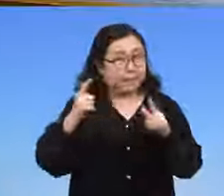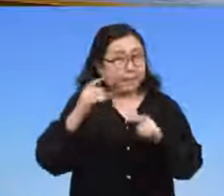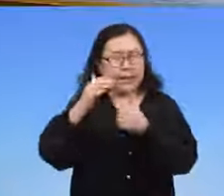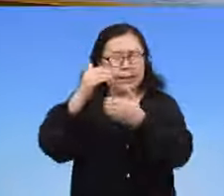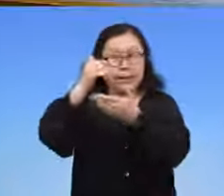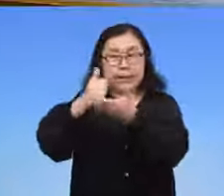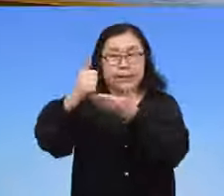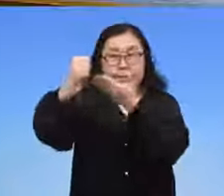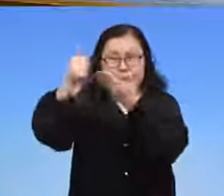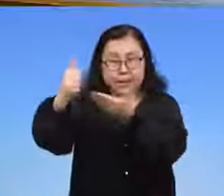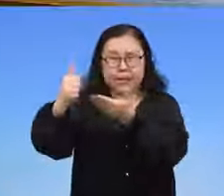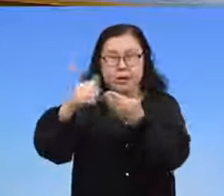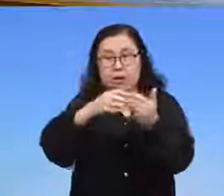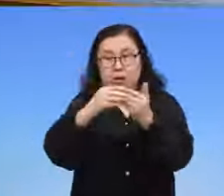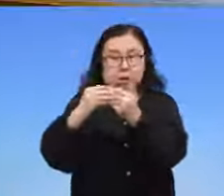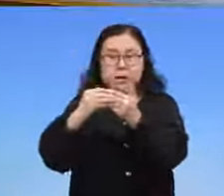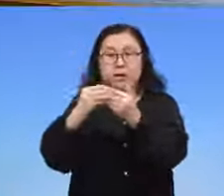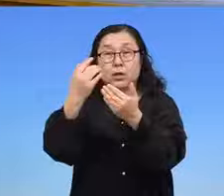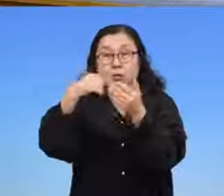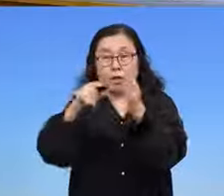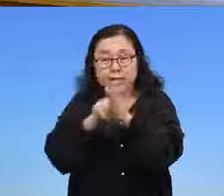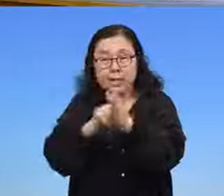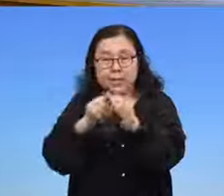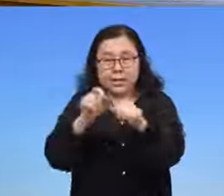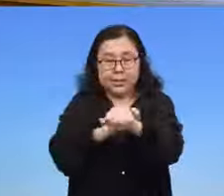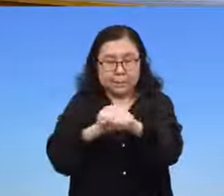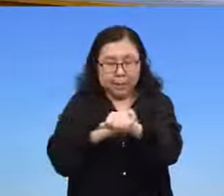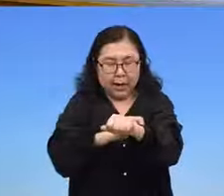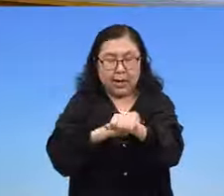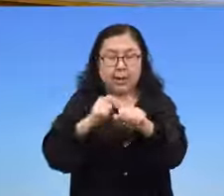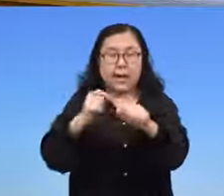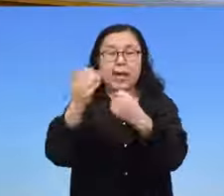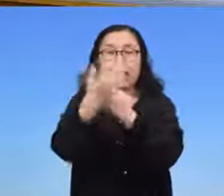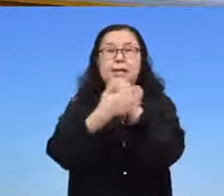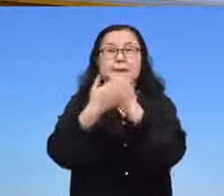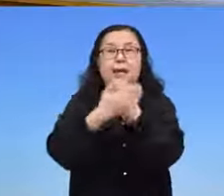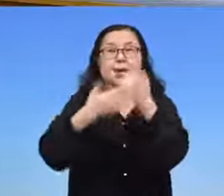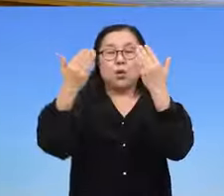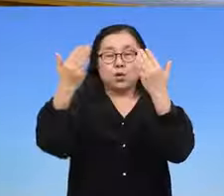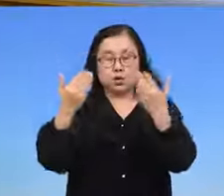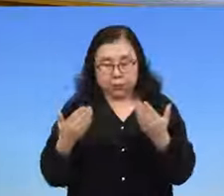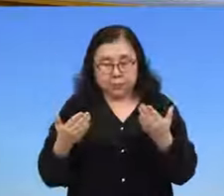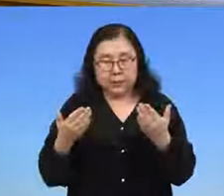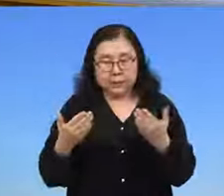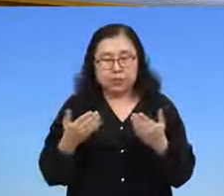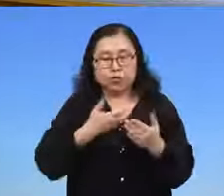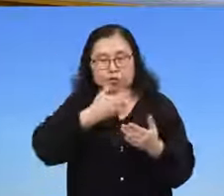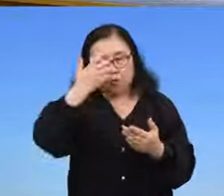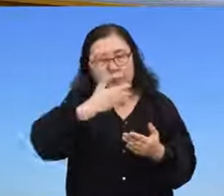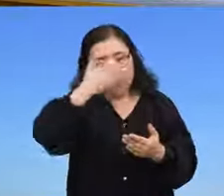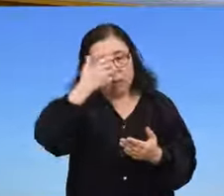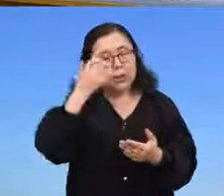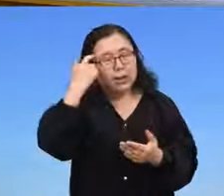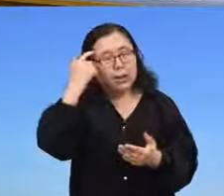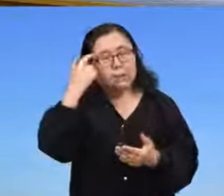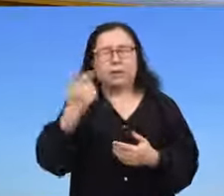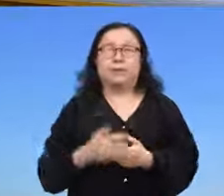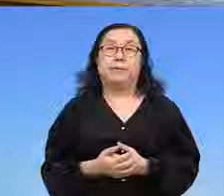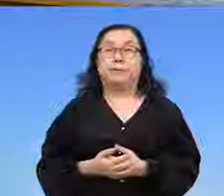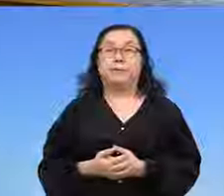생각합니다. 하나님께서 그들을 인도하기 위하여 특별하게 은혜를 주신 그런 어떤 장치라고 저는